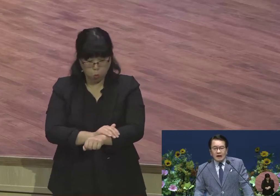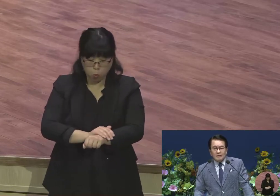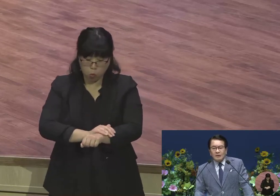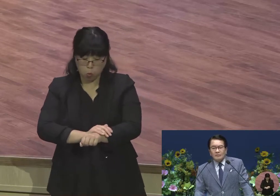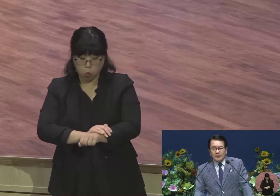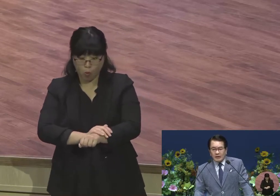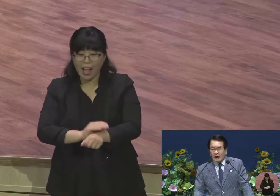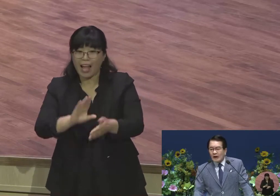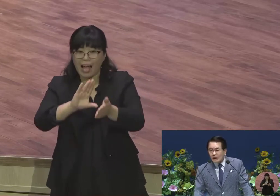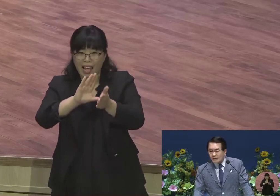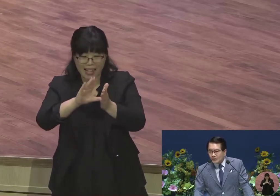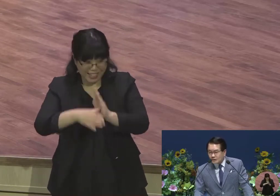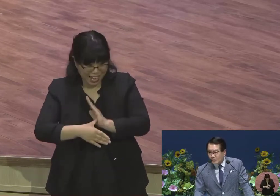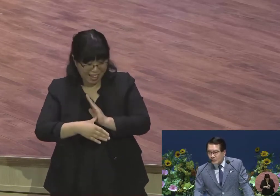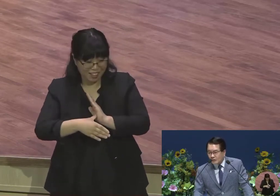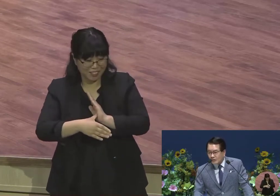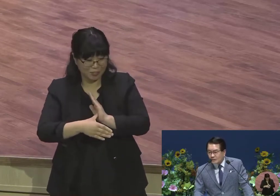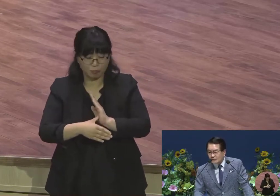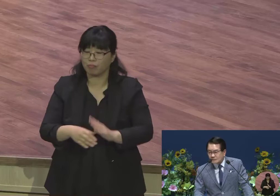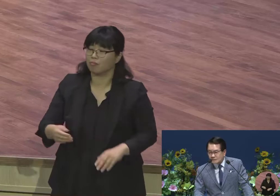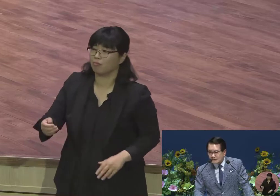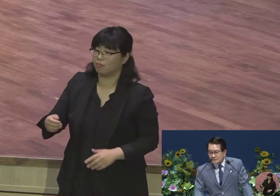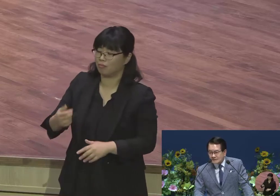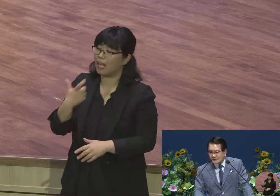하나님 이름을 팔아요 하나님께서